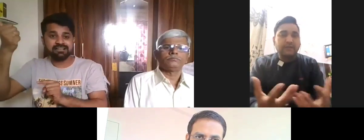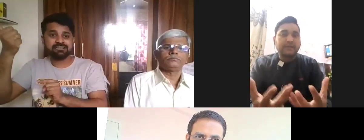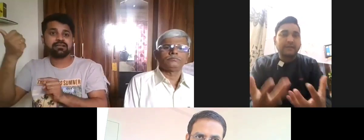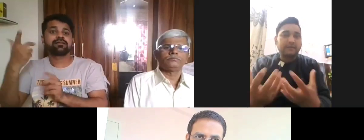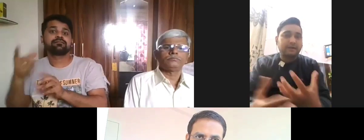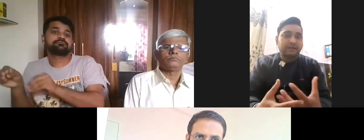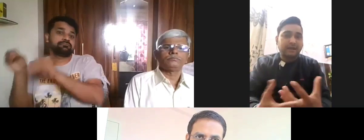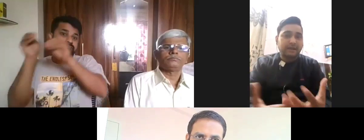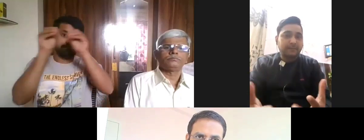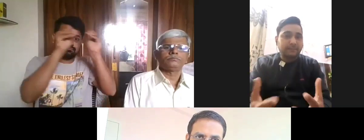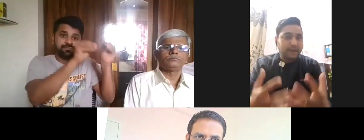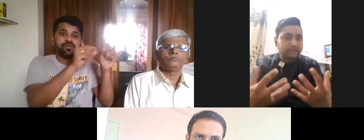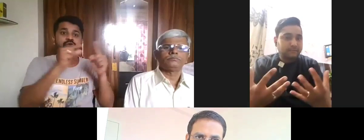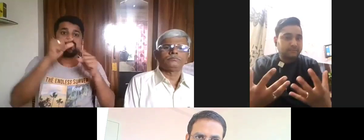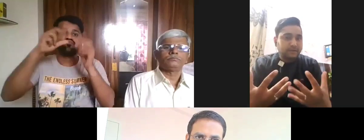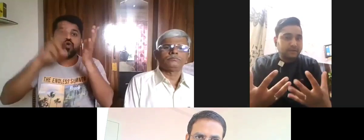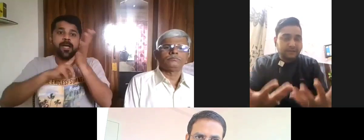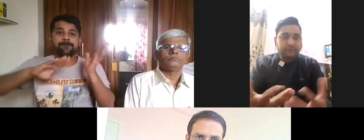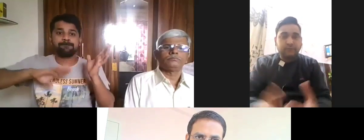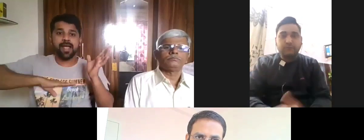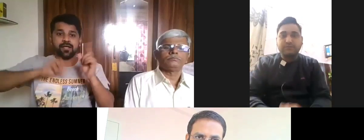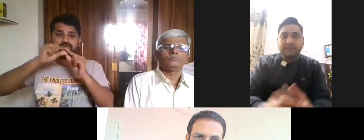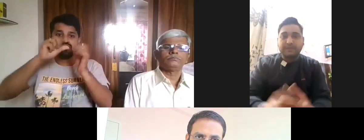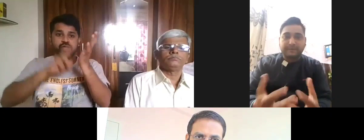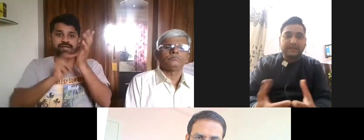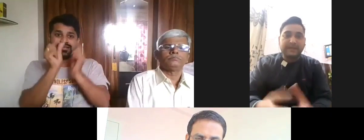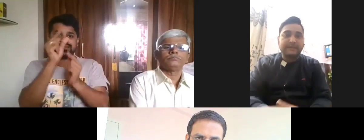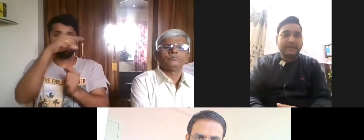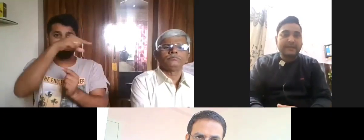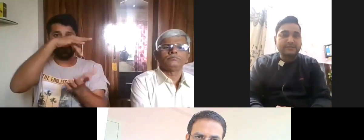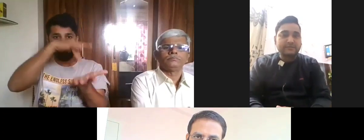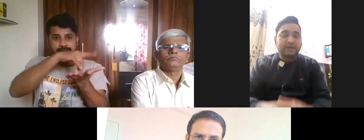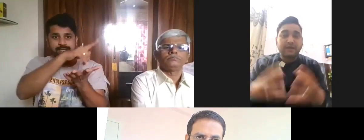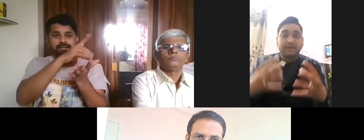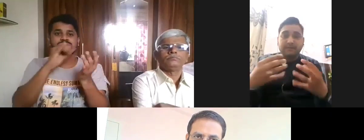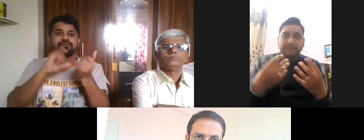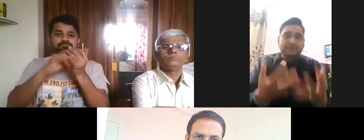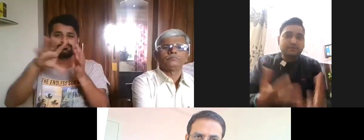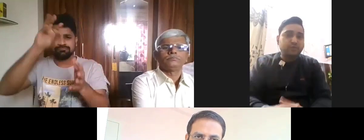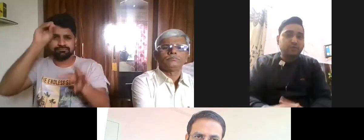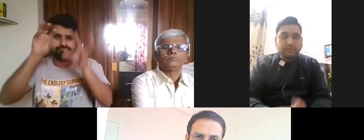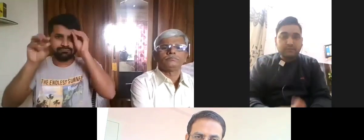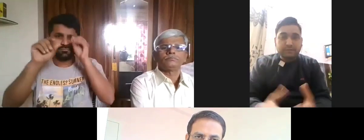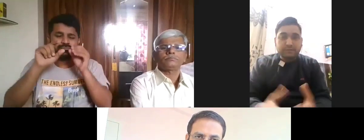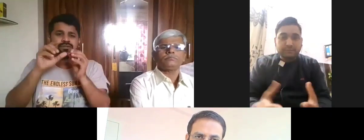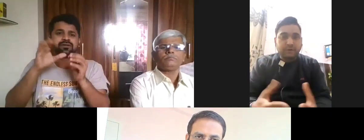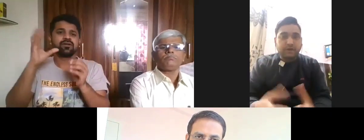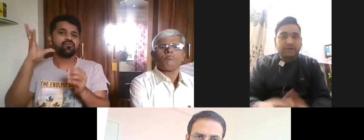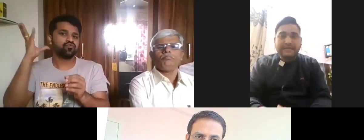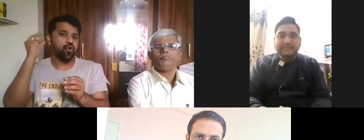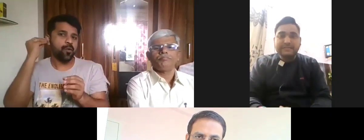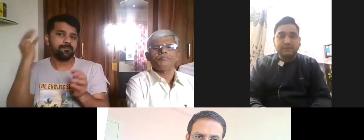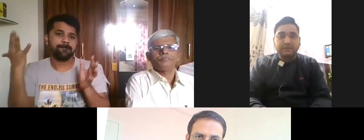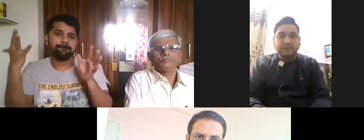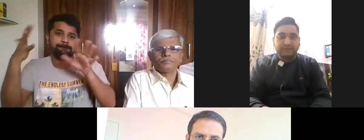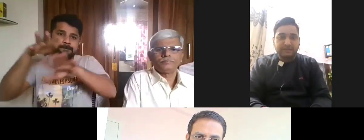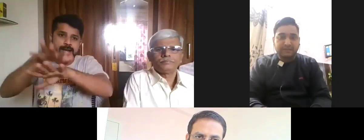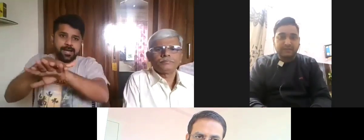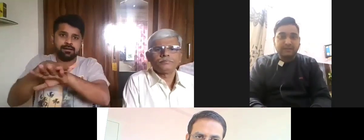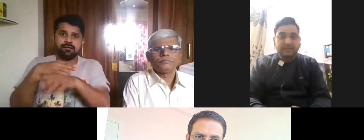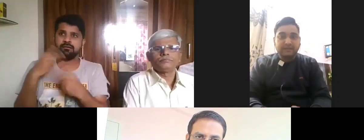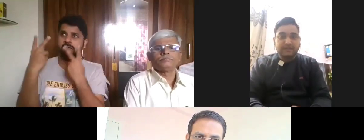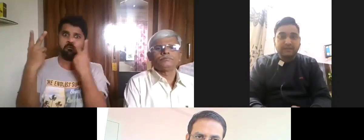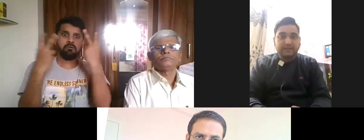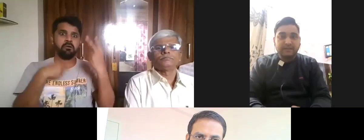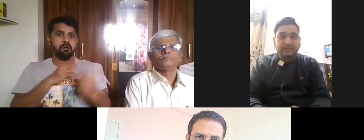होता था कि क्या नाम है, मैं डेफ हूँ, मुझे पढ़ना लिखना कैसे होगा, मेरा स्कूल बहुत दूर है, तो मुझे